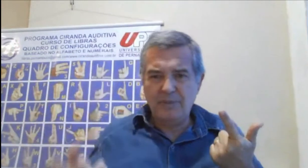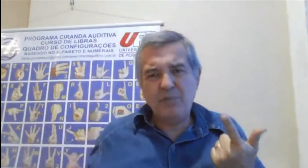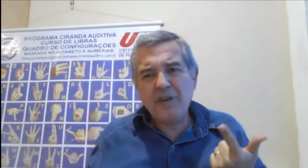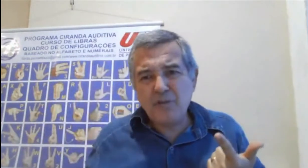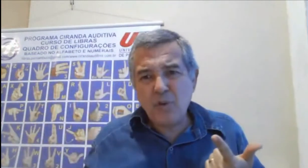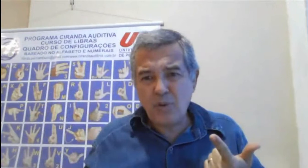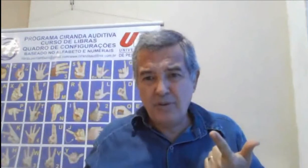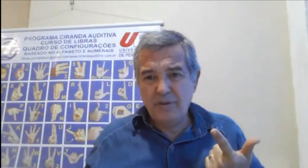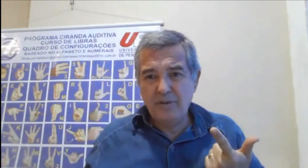Por favor.